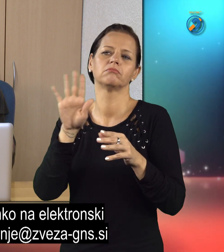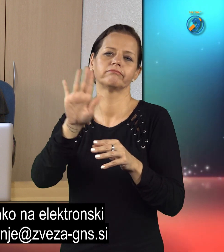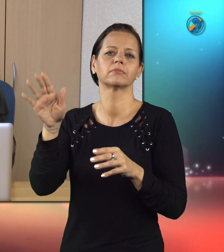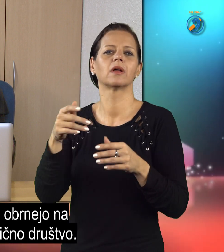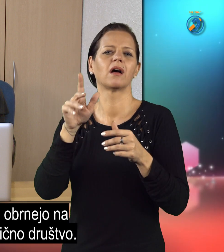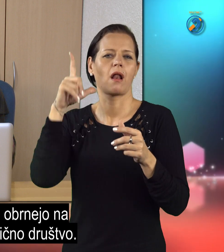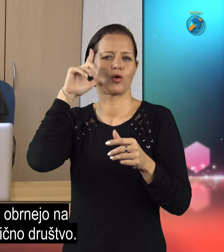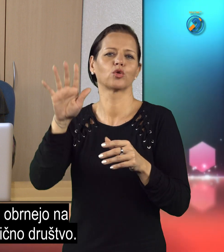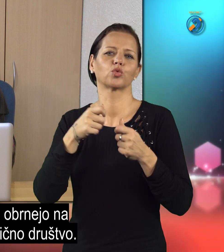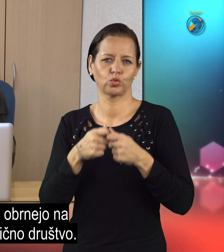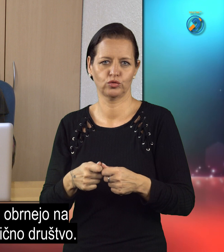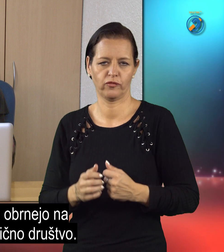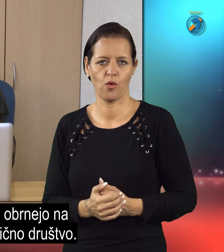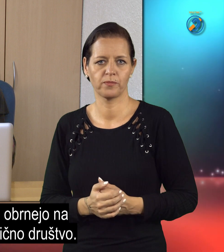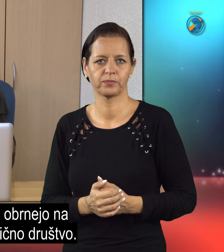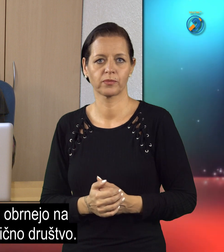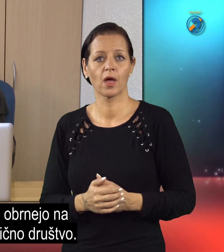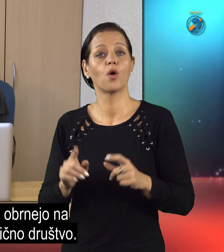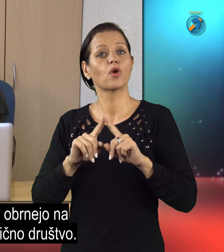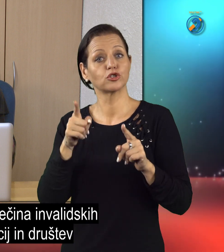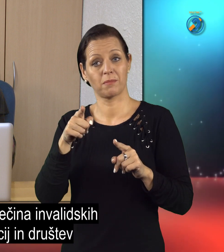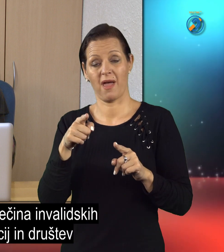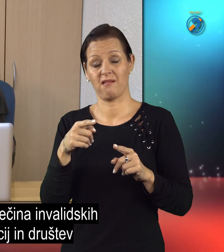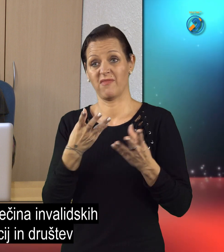svetovanje@zveza-gns.si ali pa se obrnejo na svoje matično društvo.